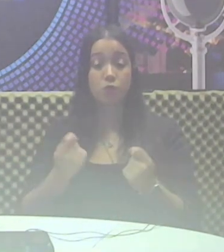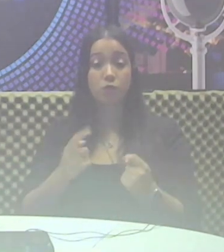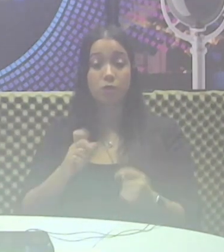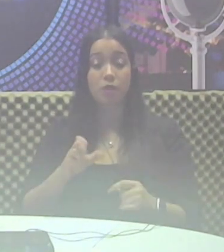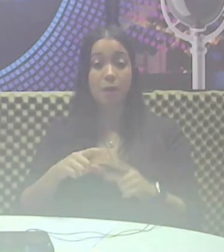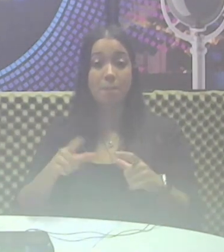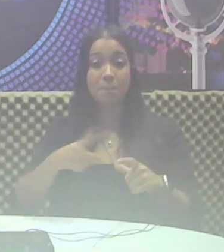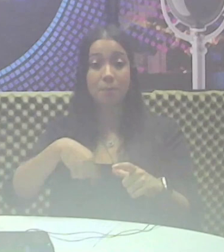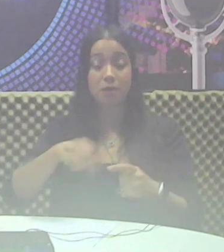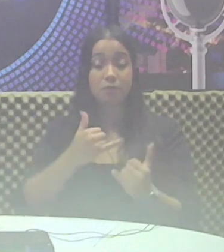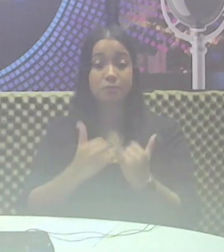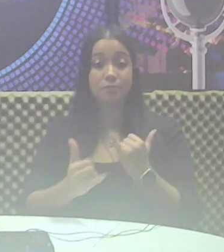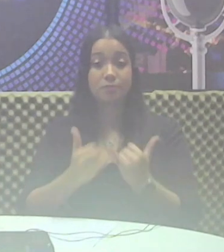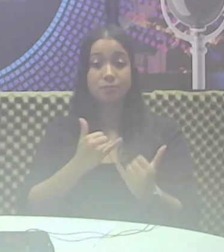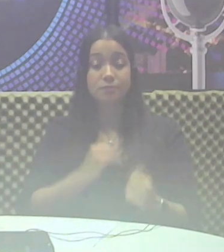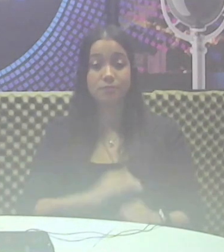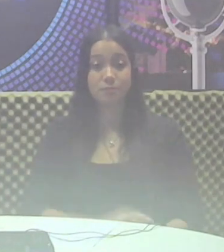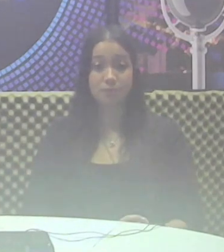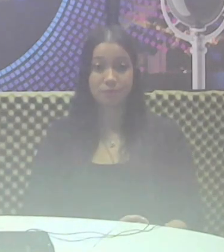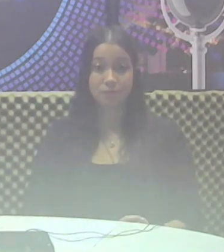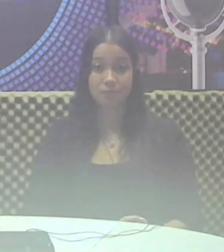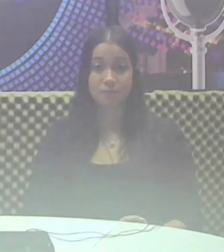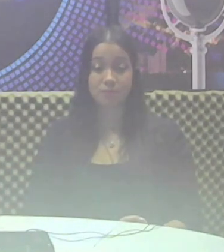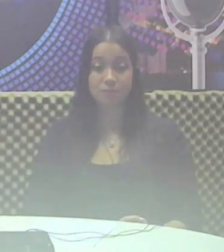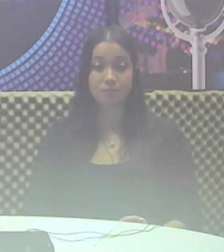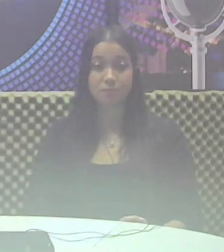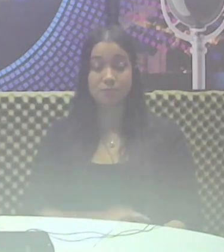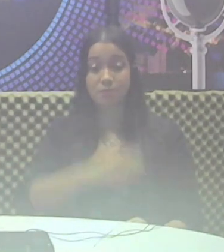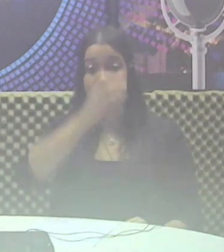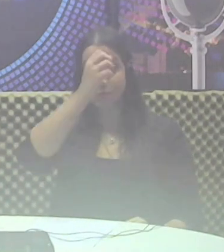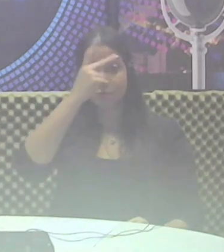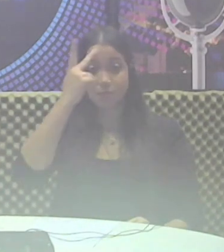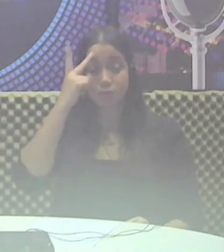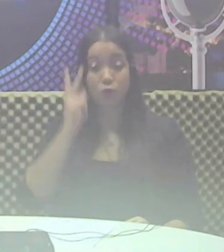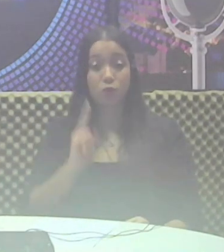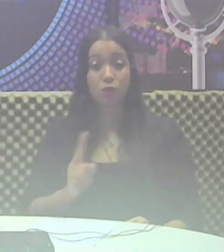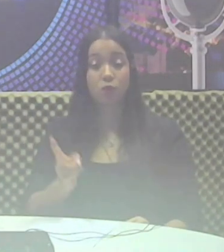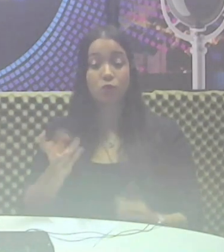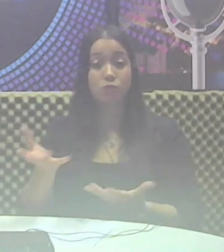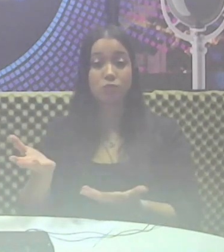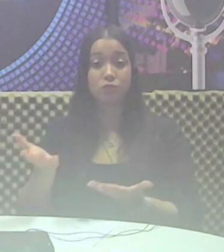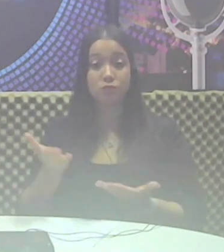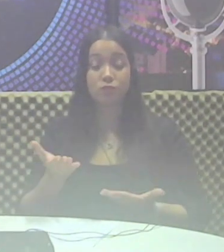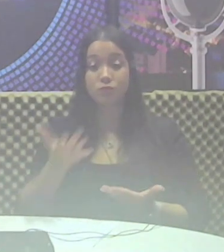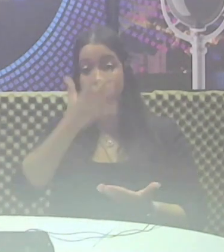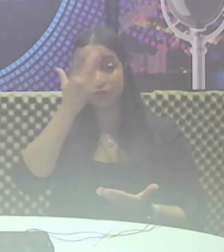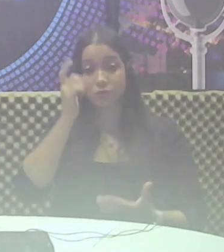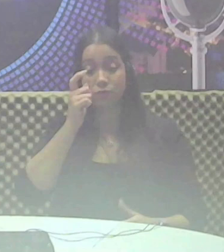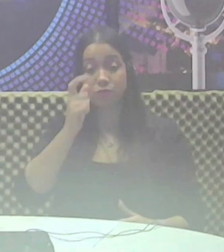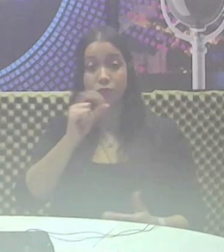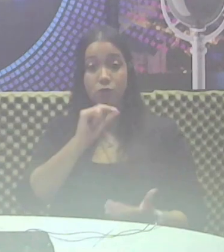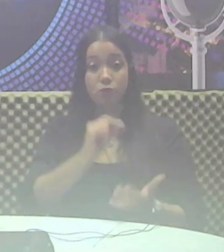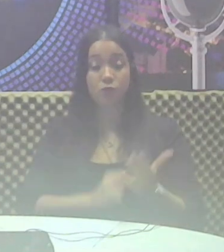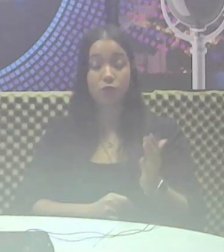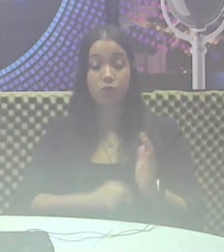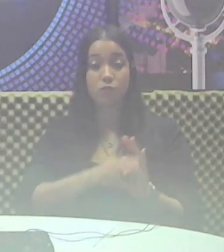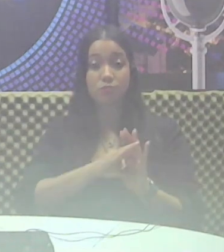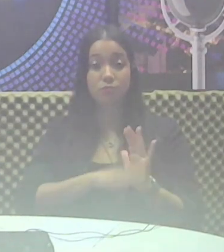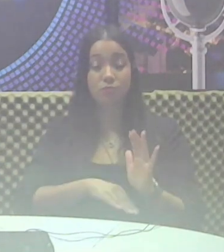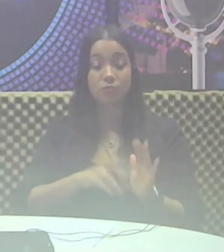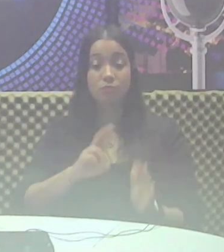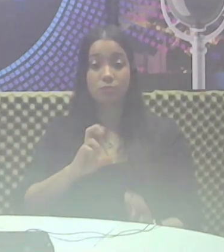e similares. A Prefeitura continua recebendo interessados em quitar contratos por meio do novo